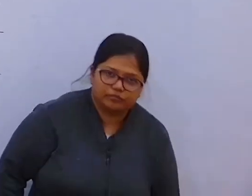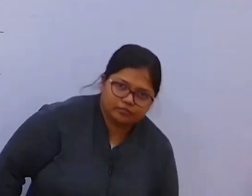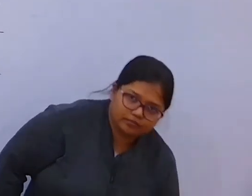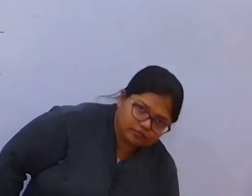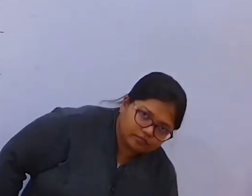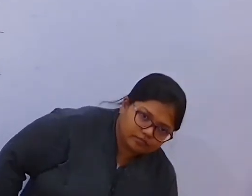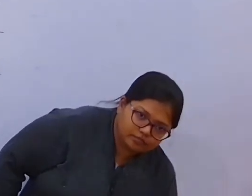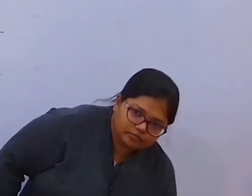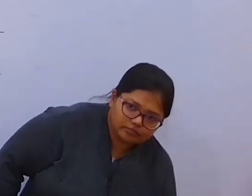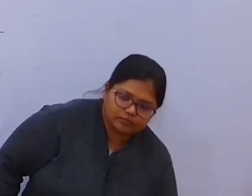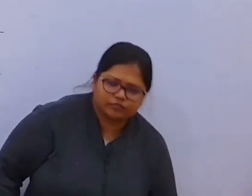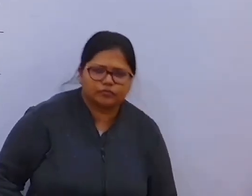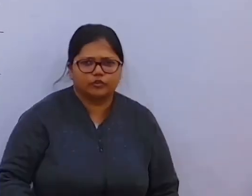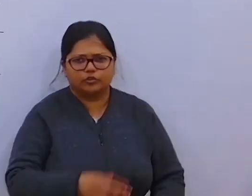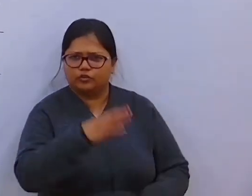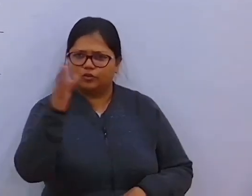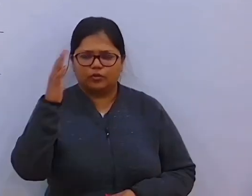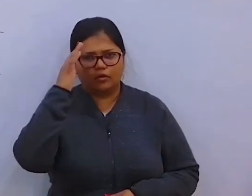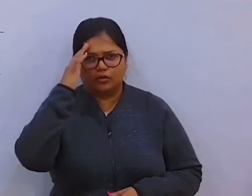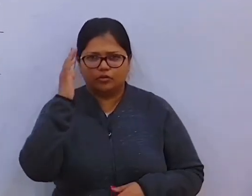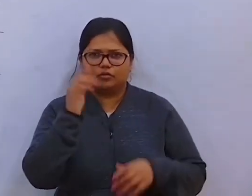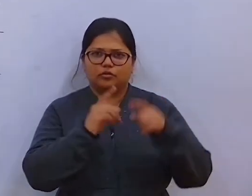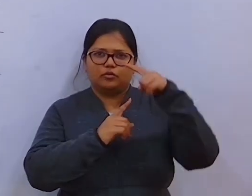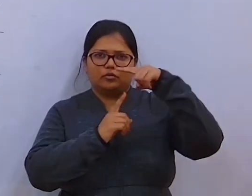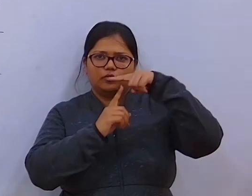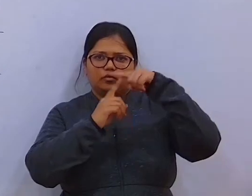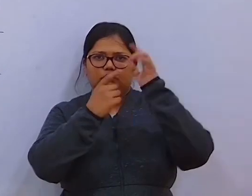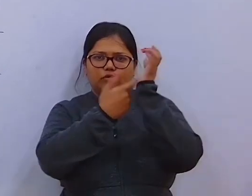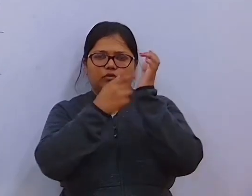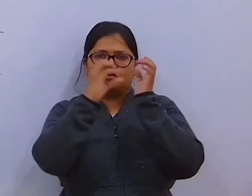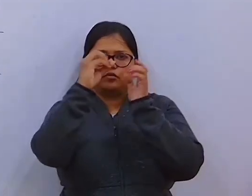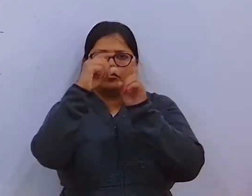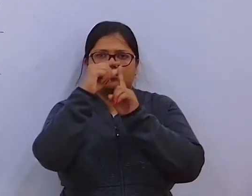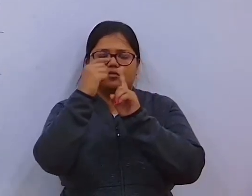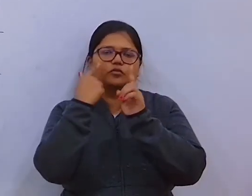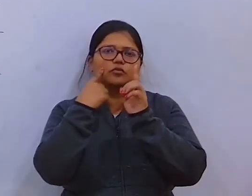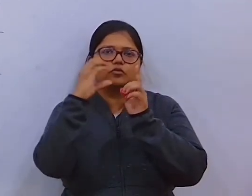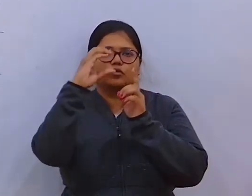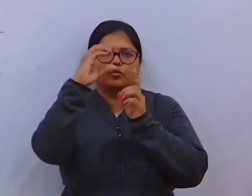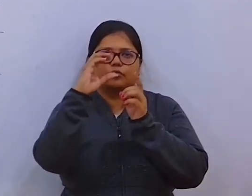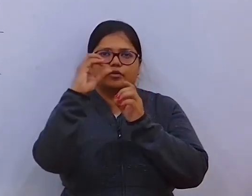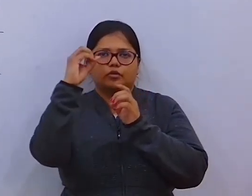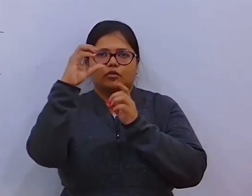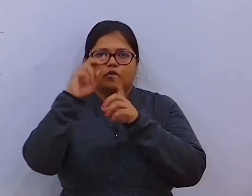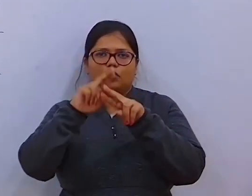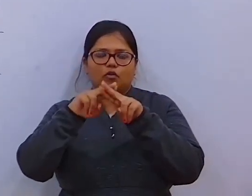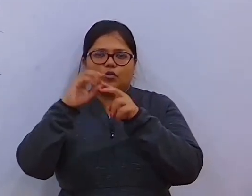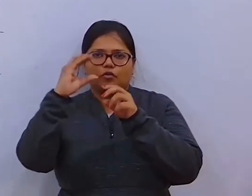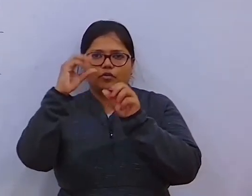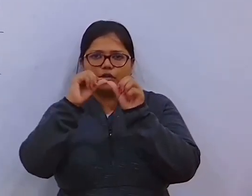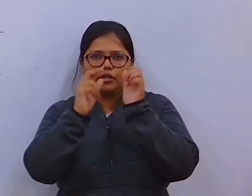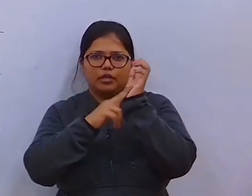आया क्या आप लोगों को? कोई हाँ ना में उत्तर?